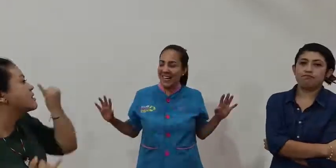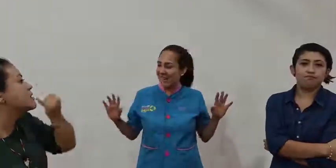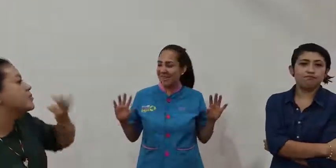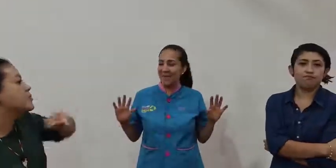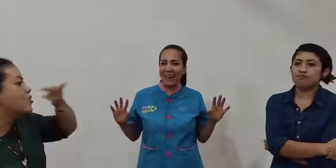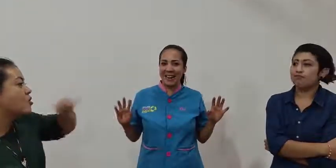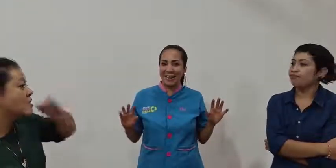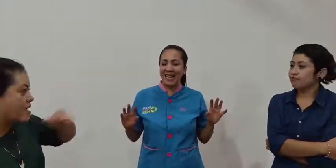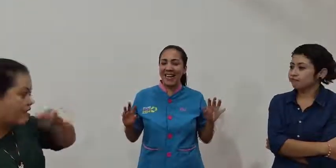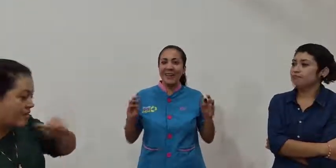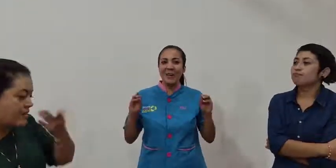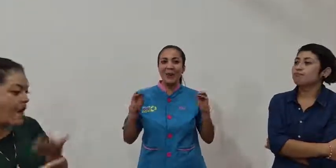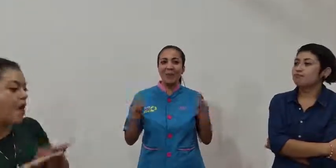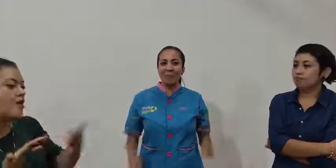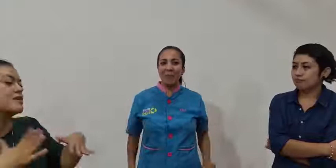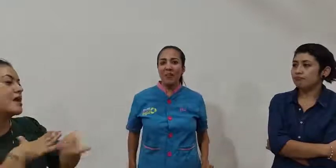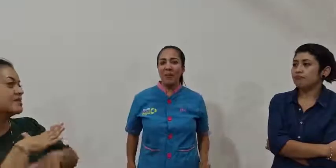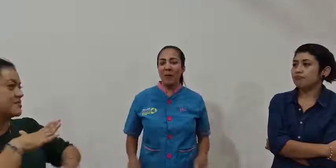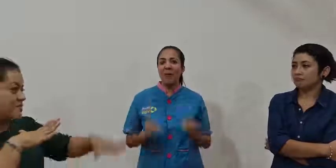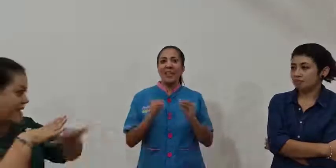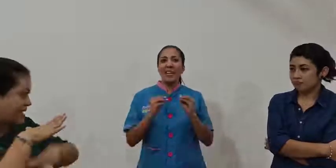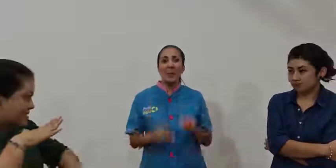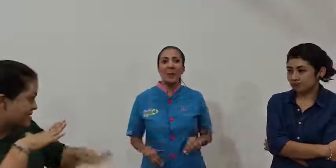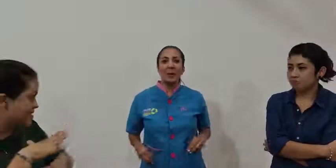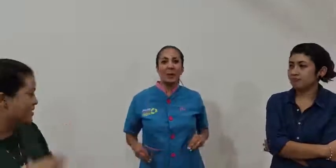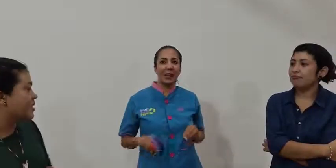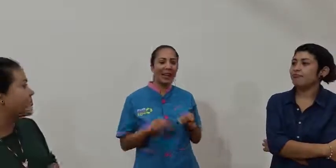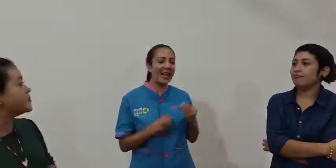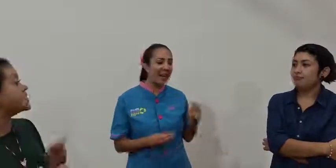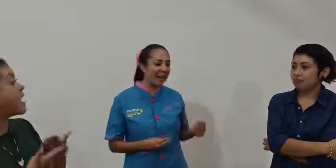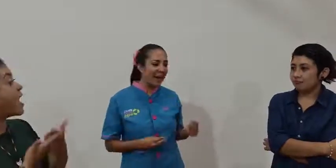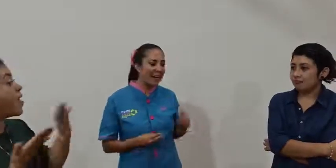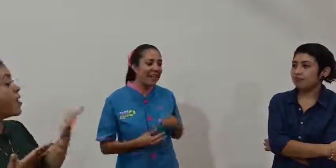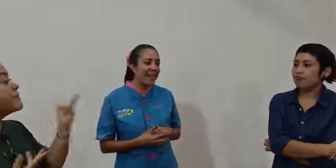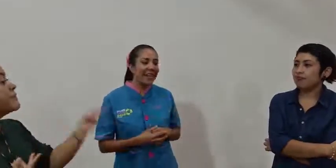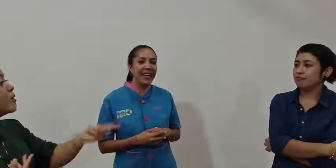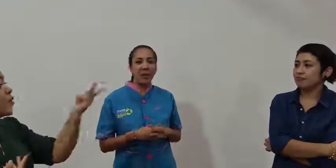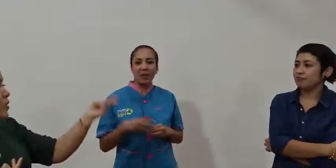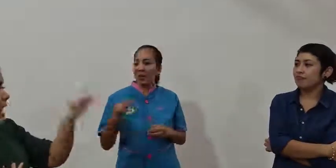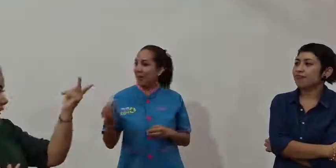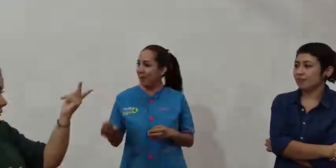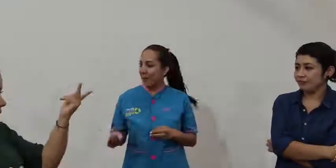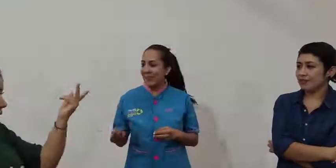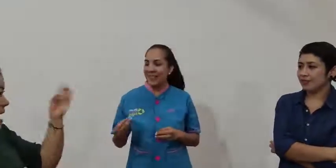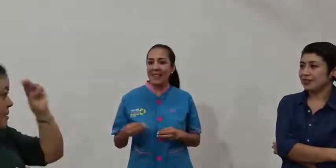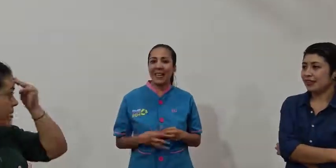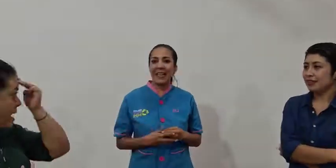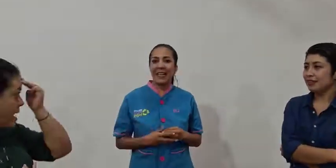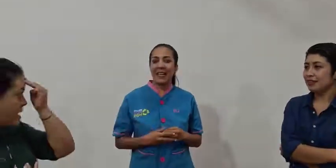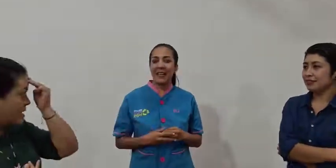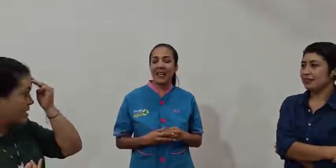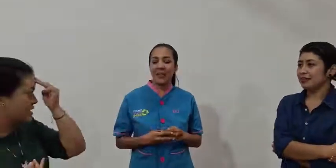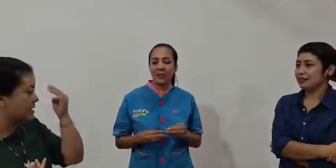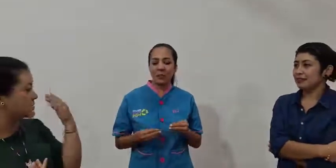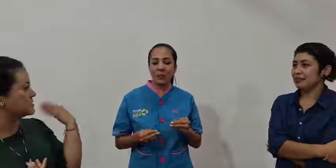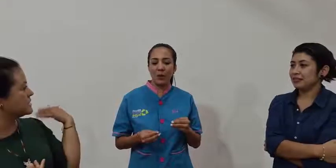básica esa palabra. Hoy por último, quiero preguntarle a May, porque ahorita hablabas de que es